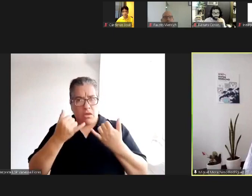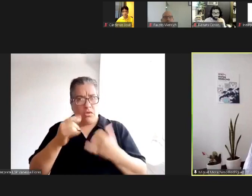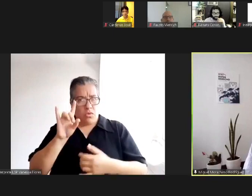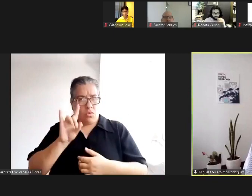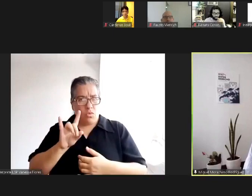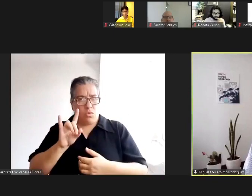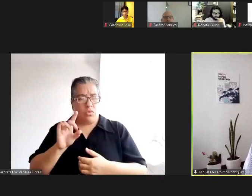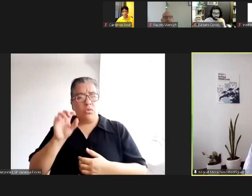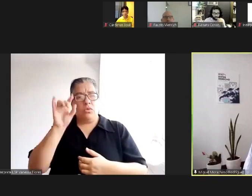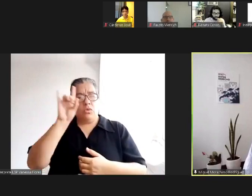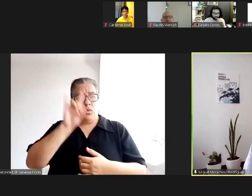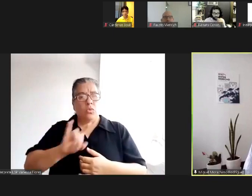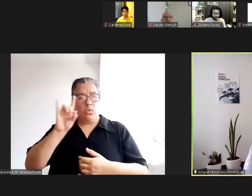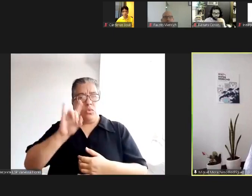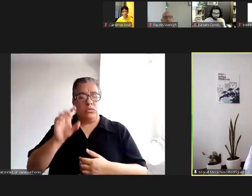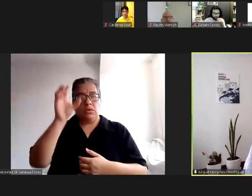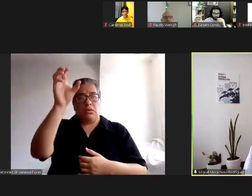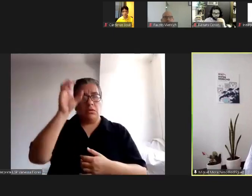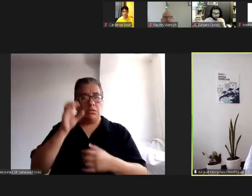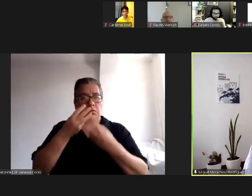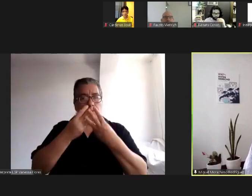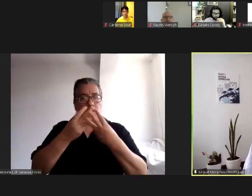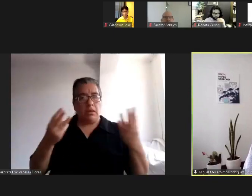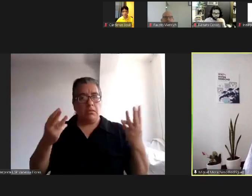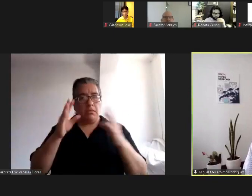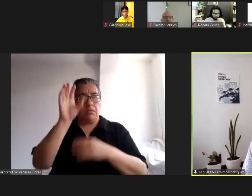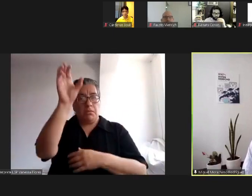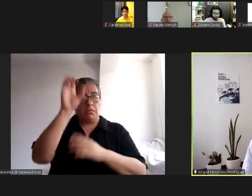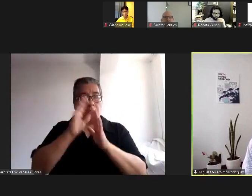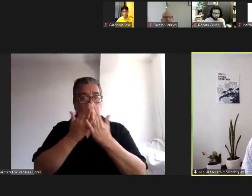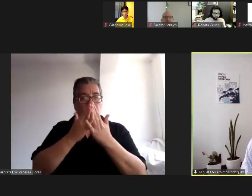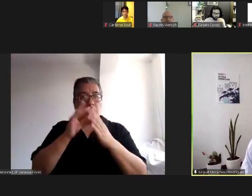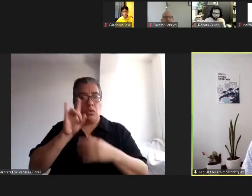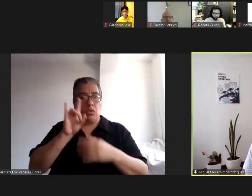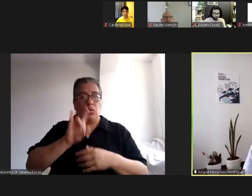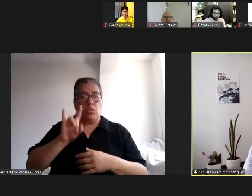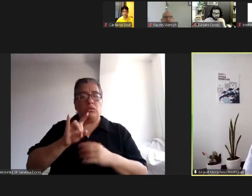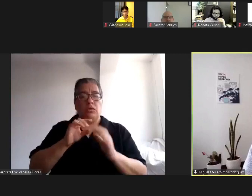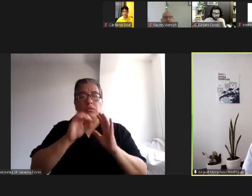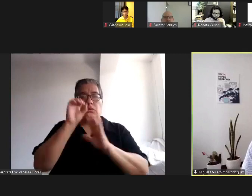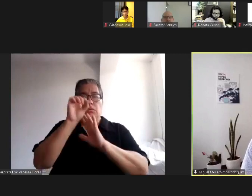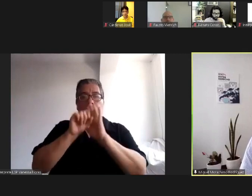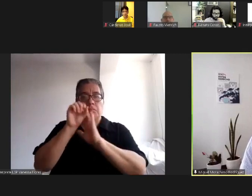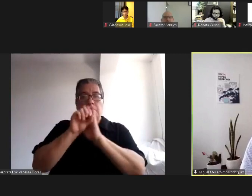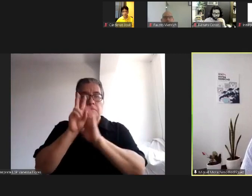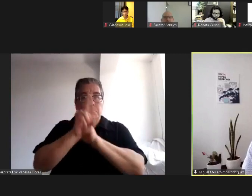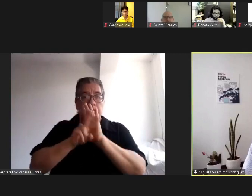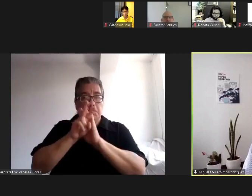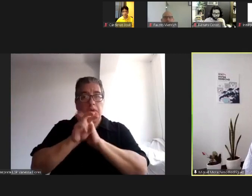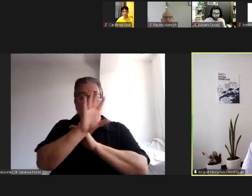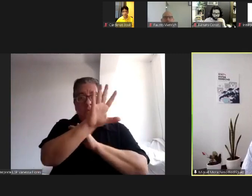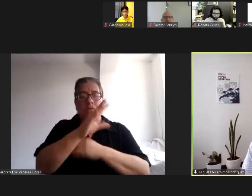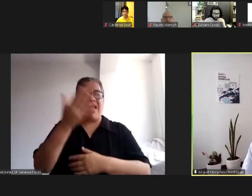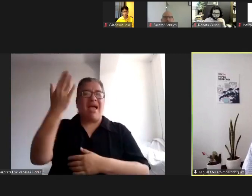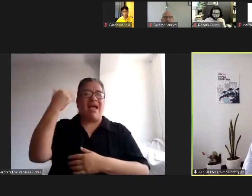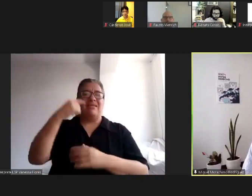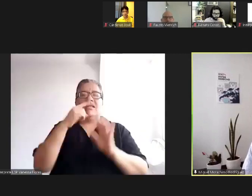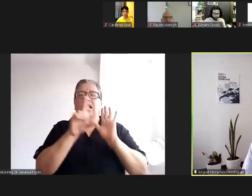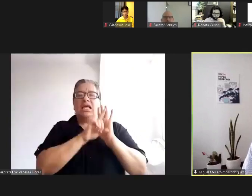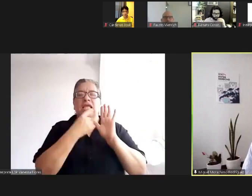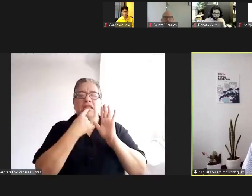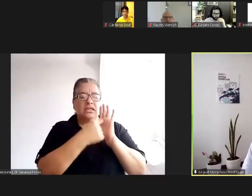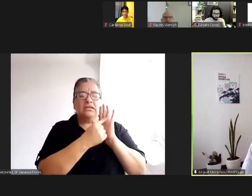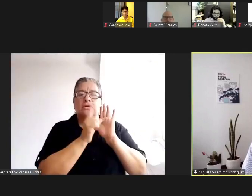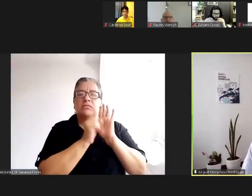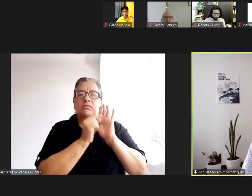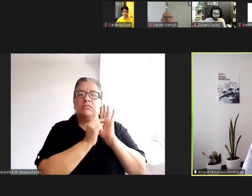repositorio de material audiovisual, ¿no? Y no podían prestarlo porque la ley decía la palabra impreso, ¿no? Desde